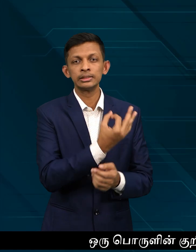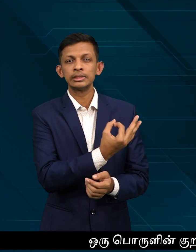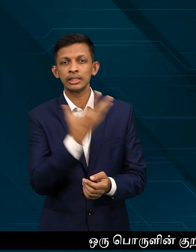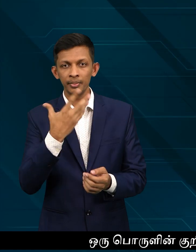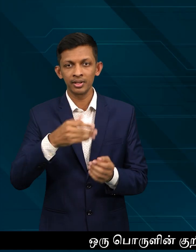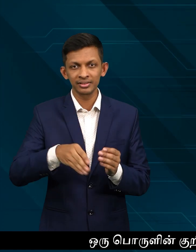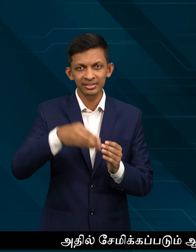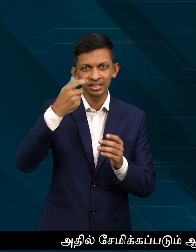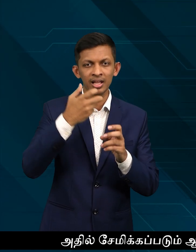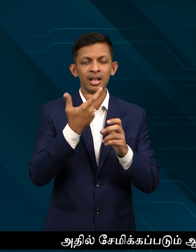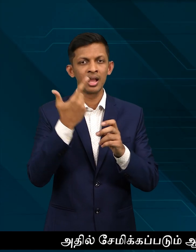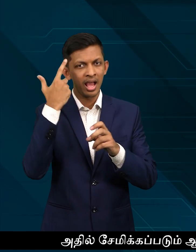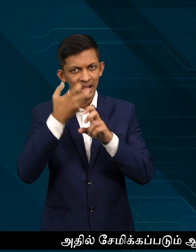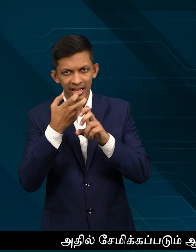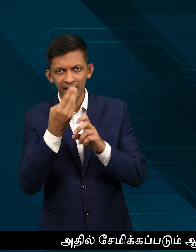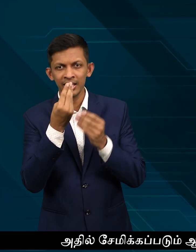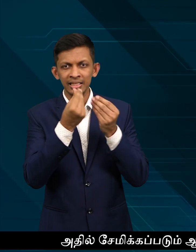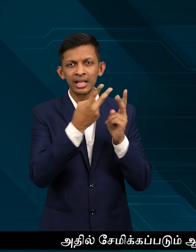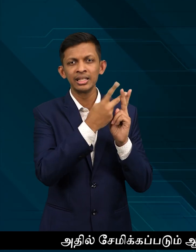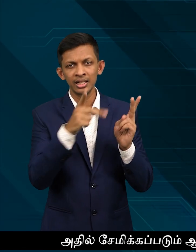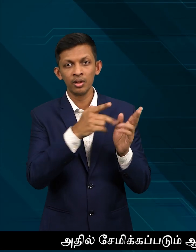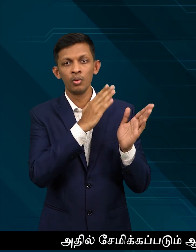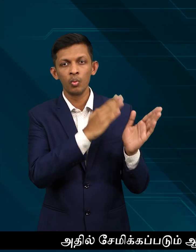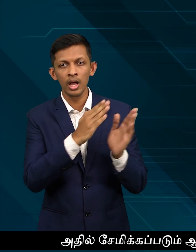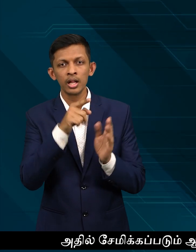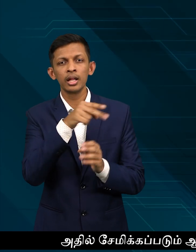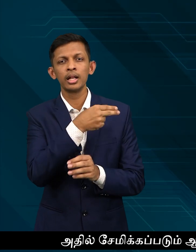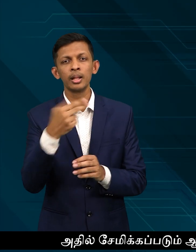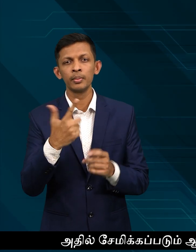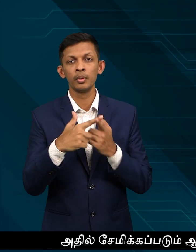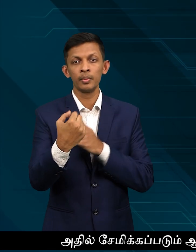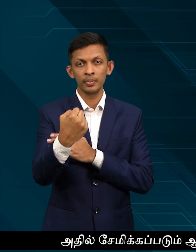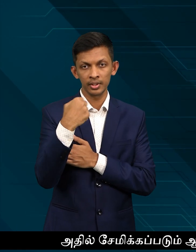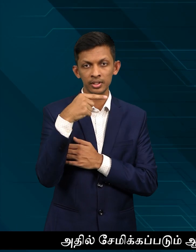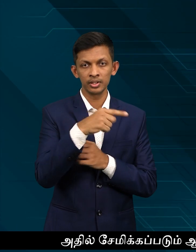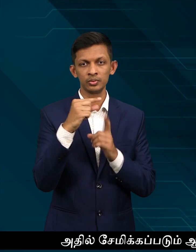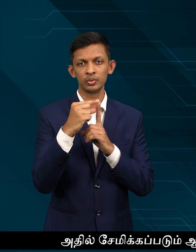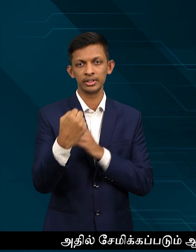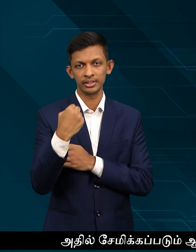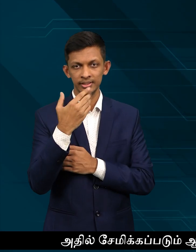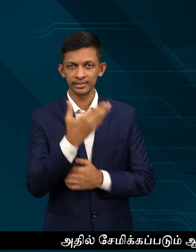காரணமாக அதில் சேமிக்கப்படும் ஆற்றல் அதன் சாத்தியமான ஆற்றல் எனப்படும்.